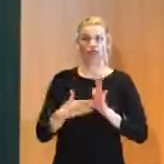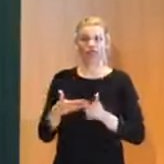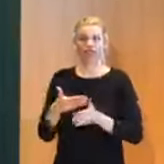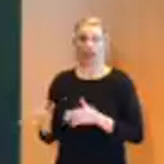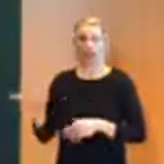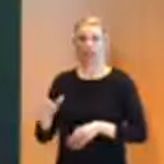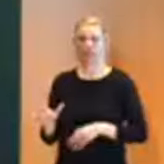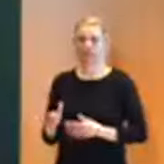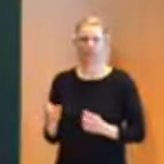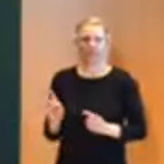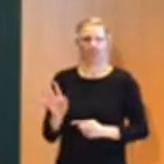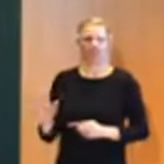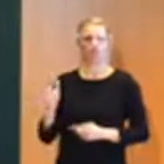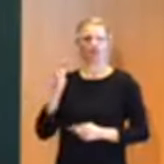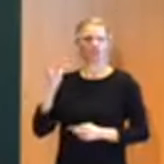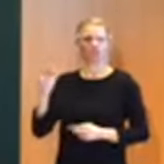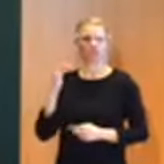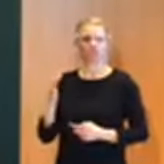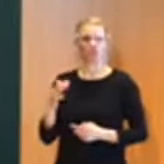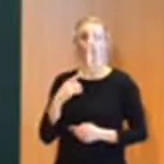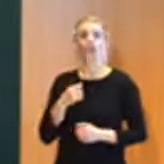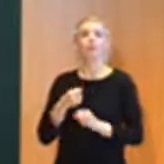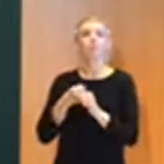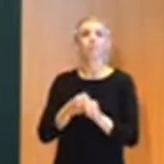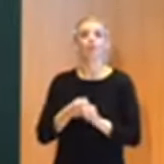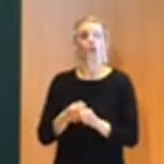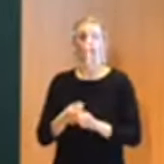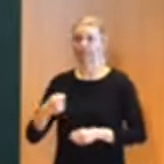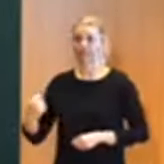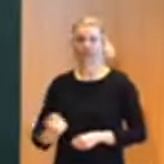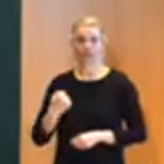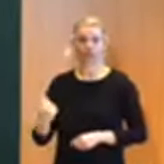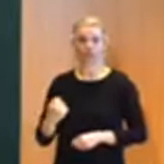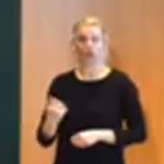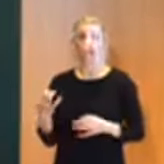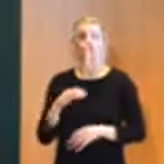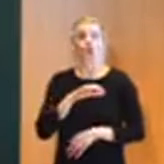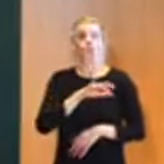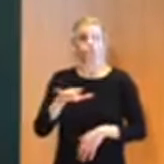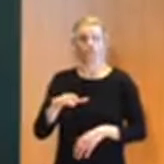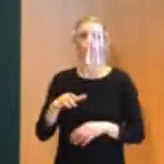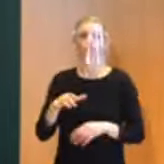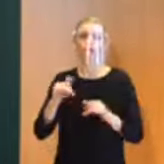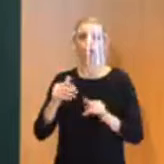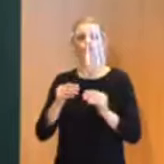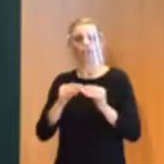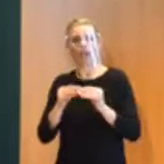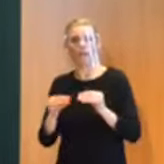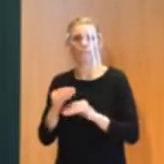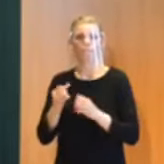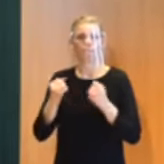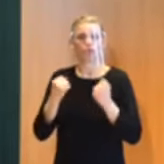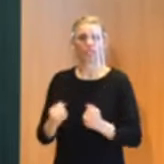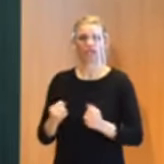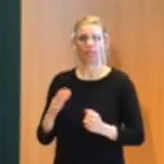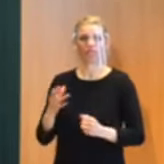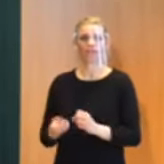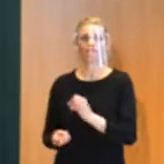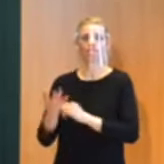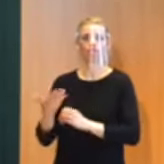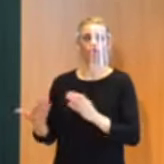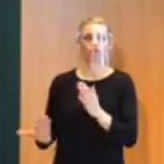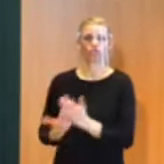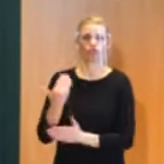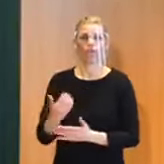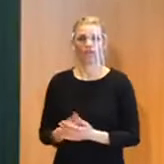má toto zmysel? Keď ten boj nefunguje, posilníme existujúce orgány, nevytvárajme nové.